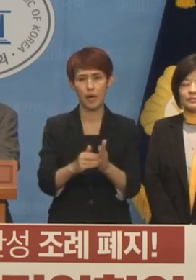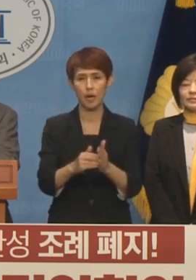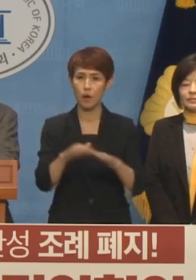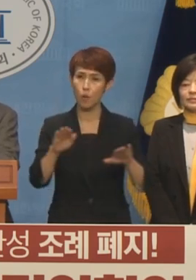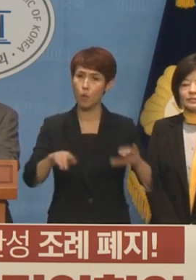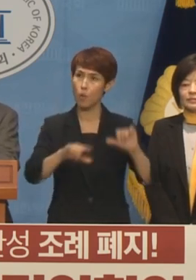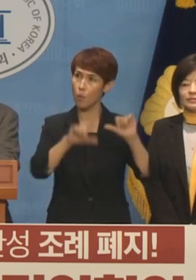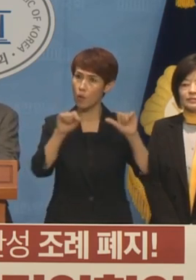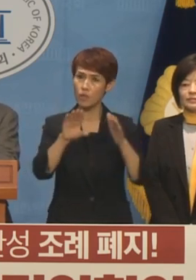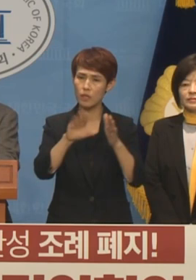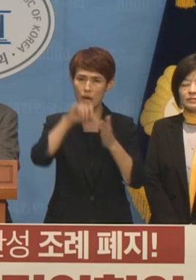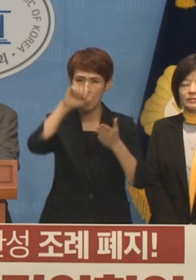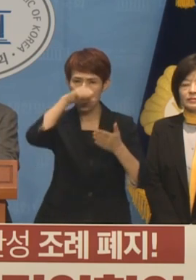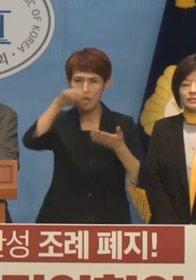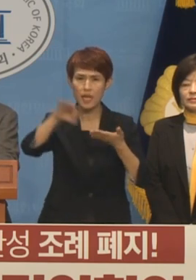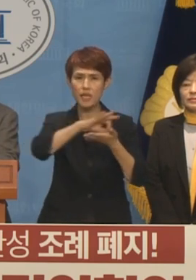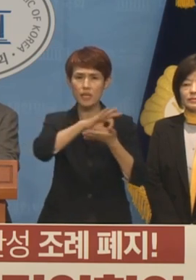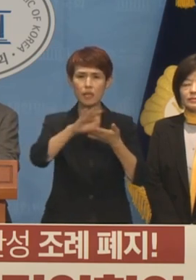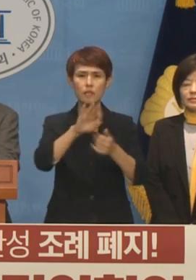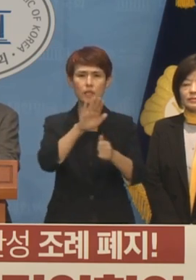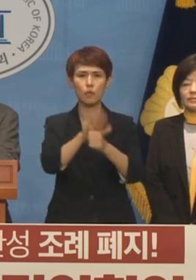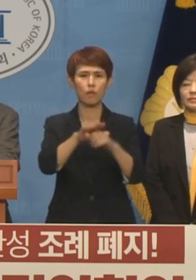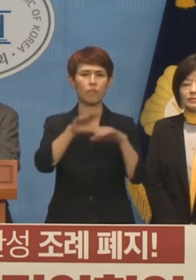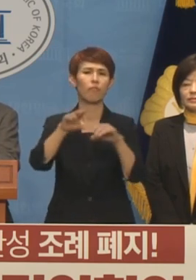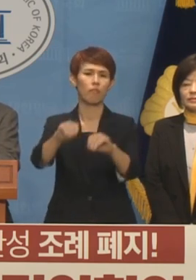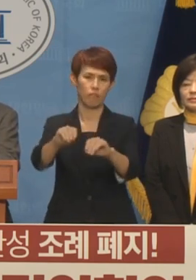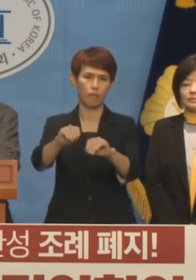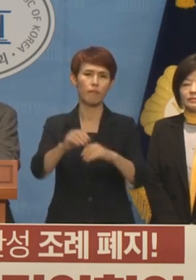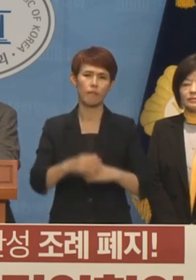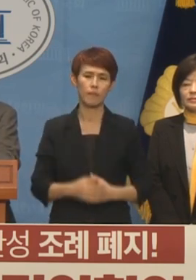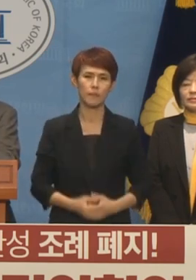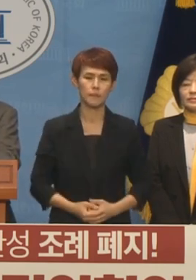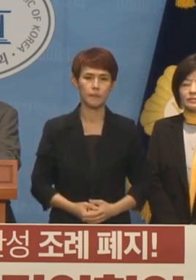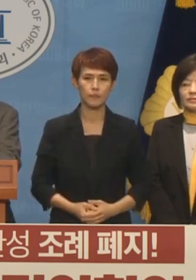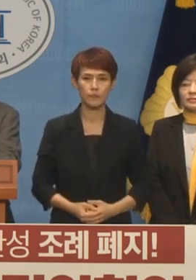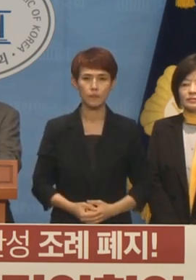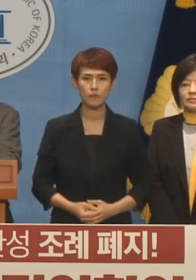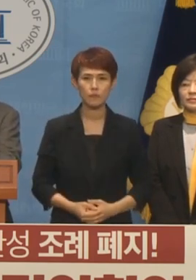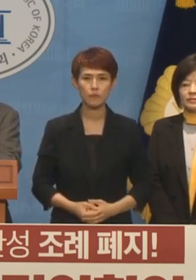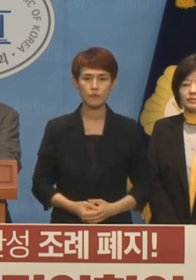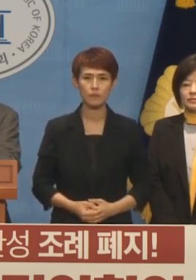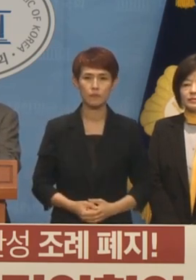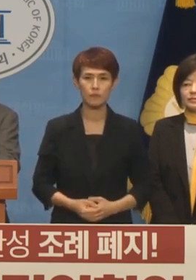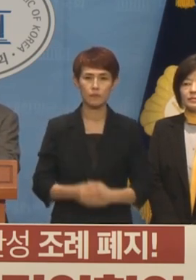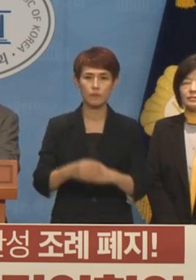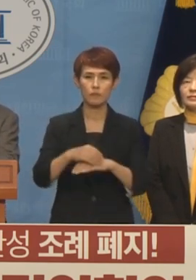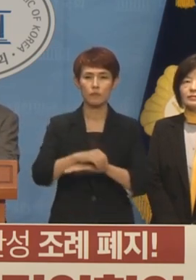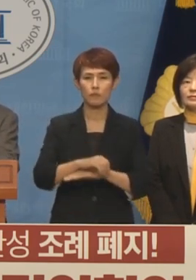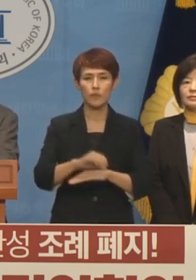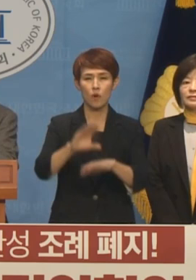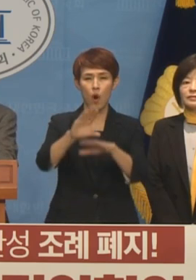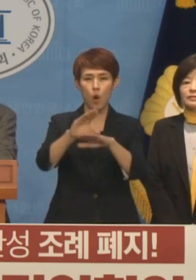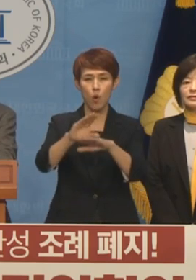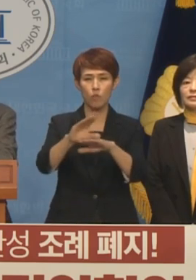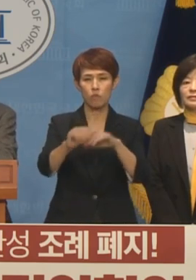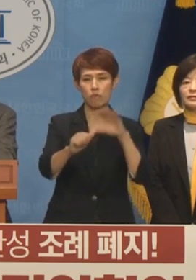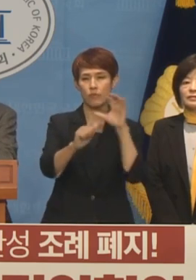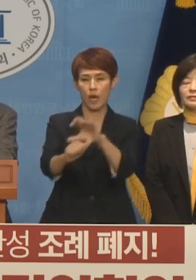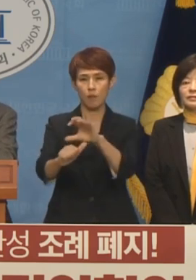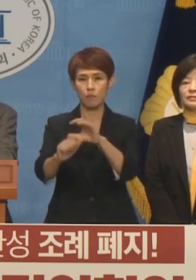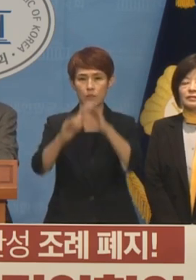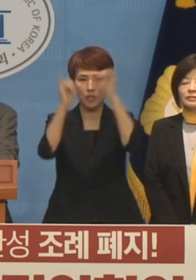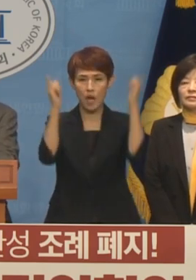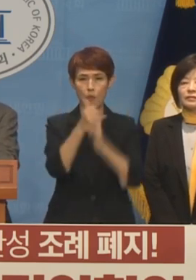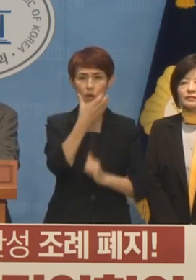달이 되면 예산 지원이 중단되는 것으로 되어 있습니다. 언론 탄압, 사회복지 탄압,